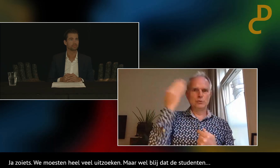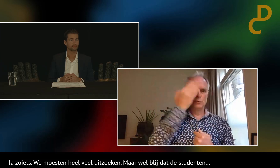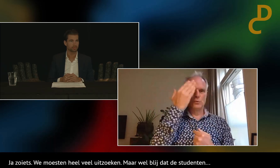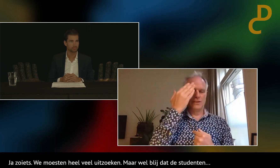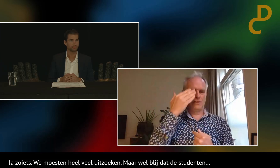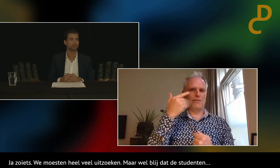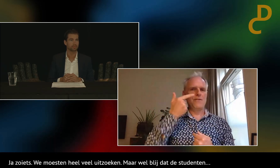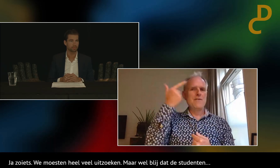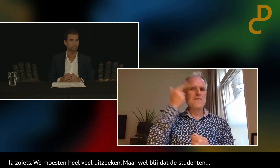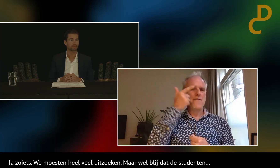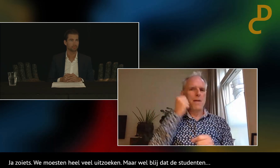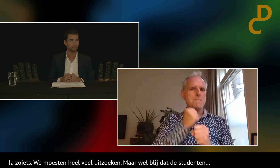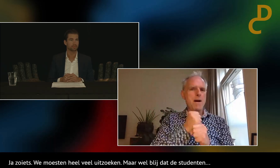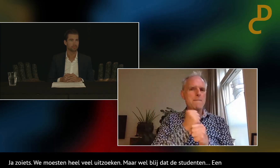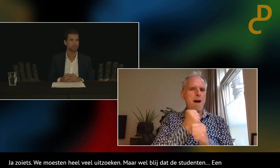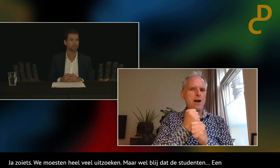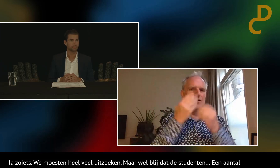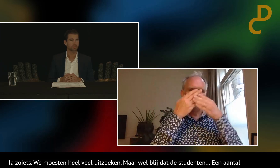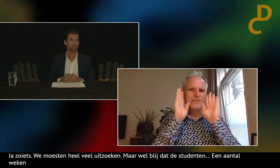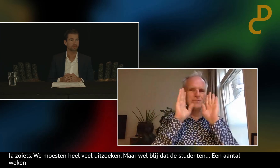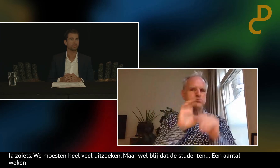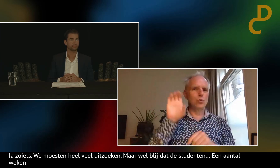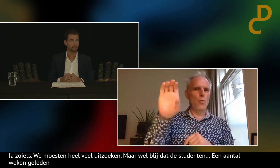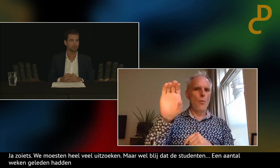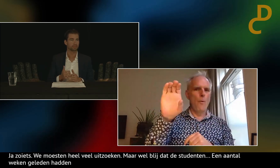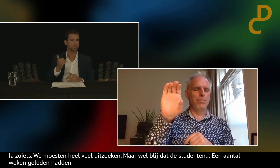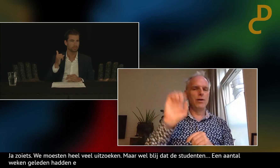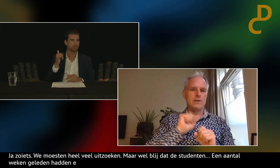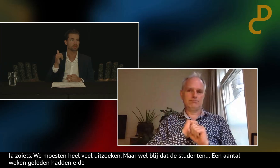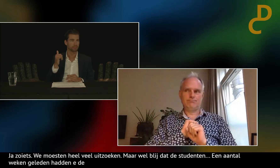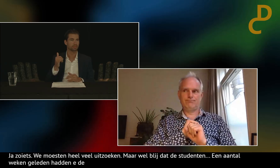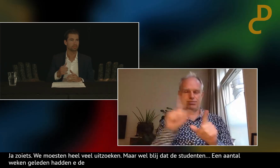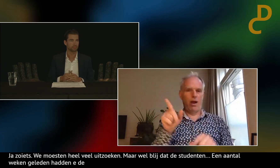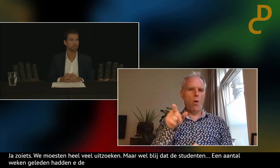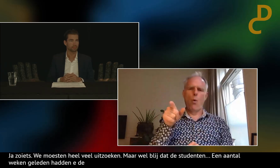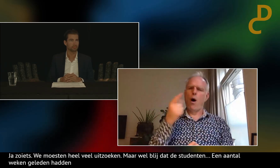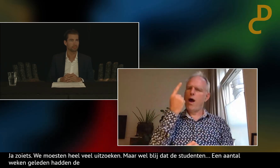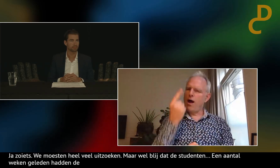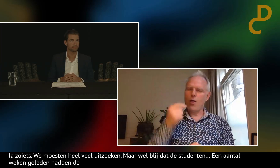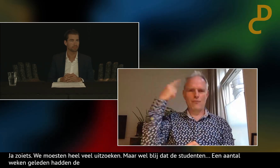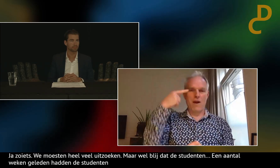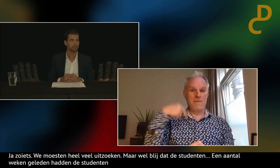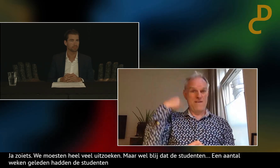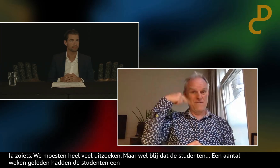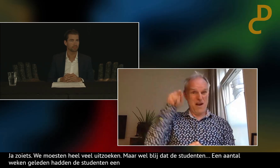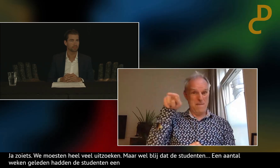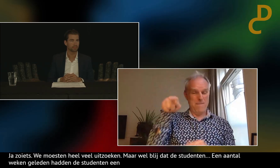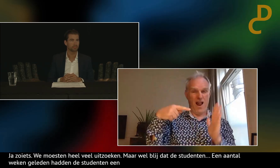Een aantal weken geleden hadden de studenten een filmpje gemaakt en ook op Facebook gepost. En het was echt een heel